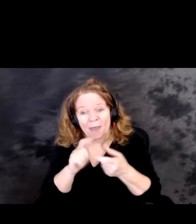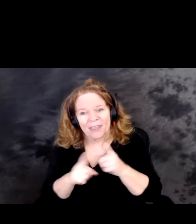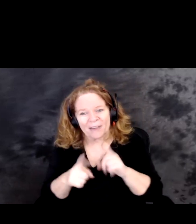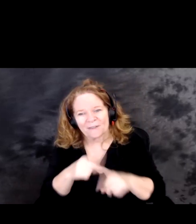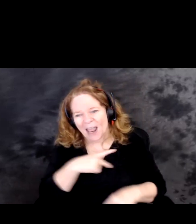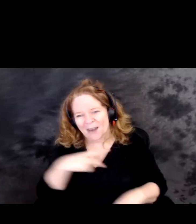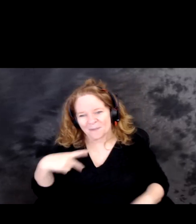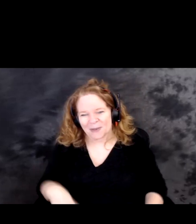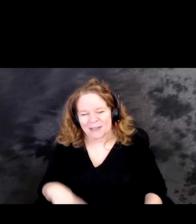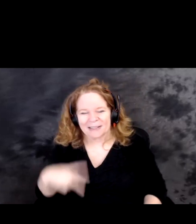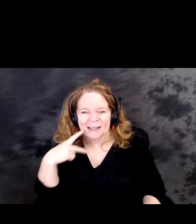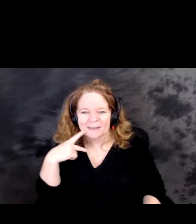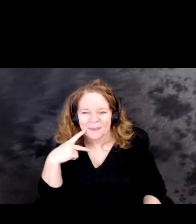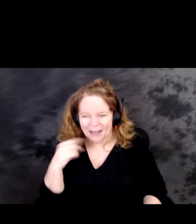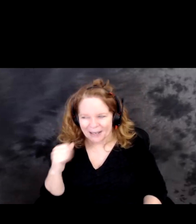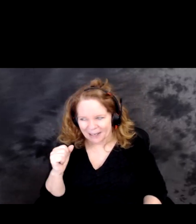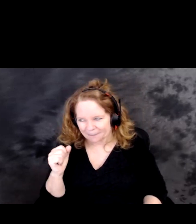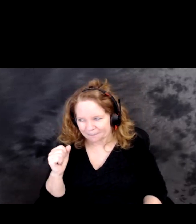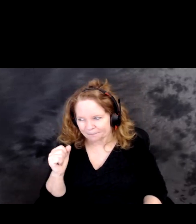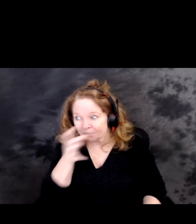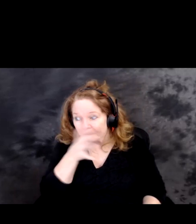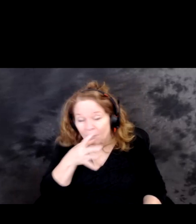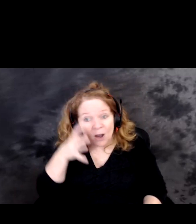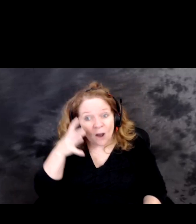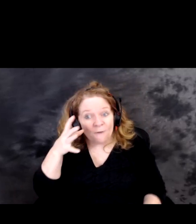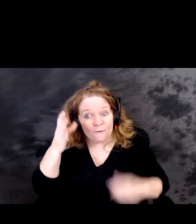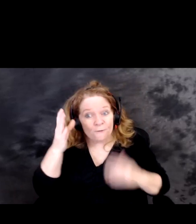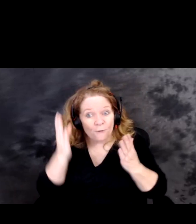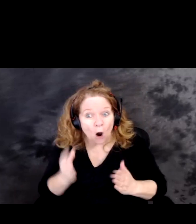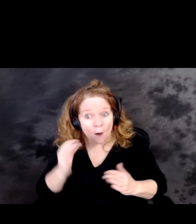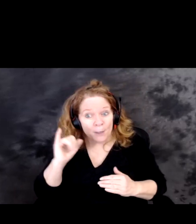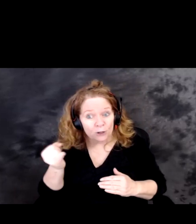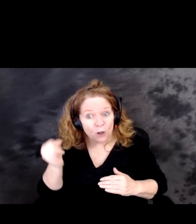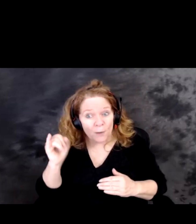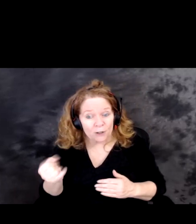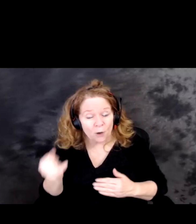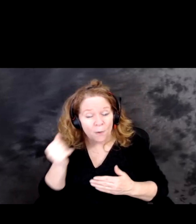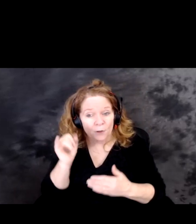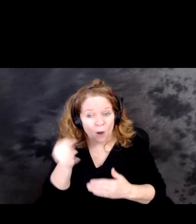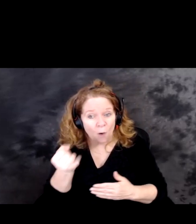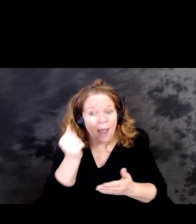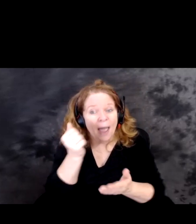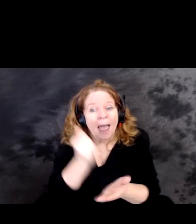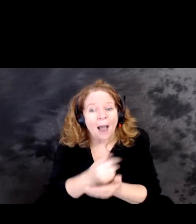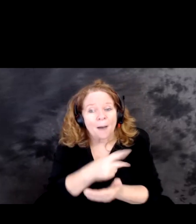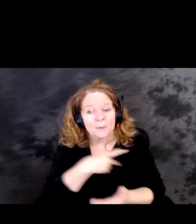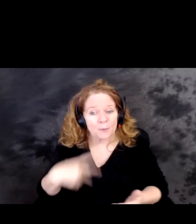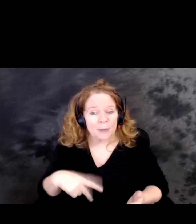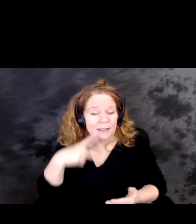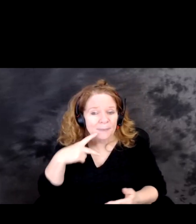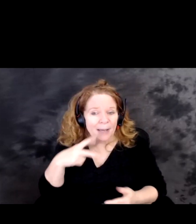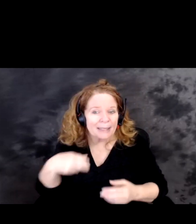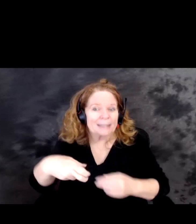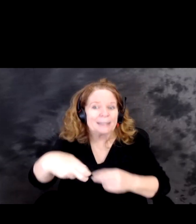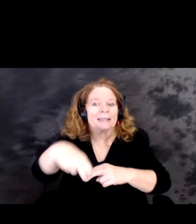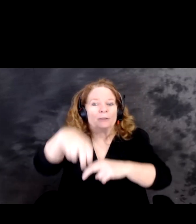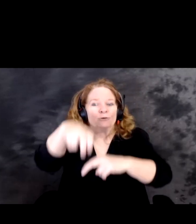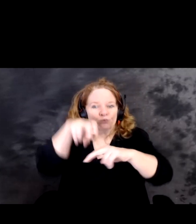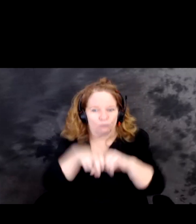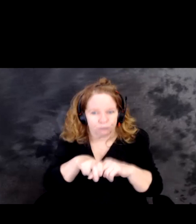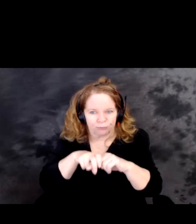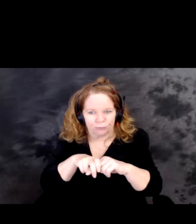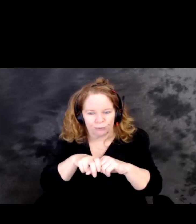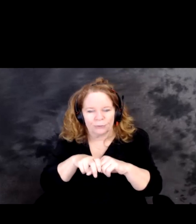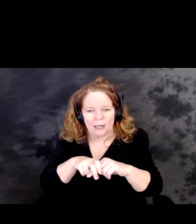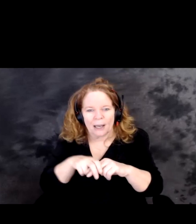la hora del té con la princesa Peggy. El granjero Joe Joe Joe ayudó a la princesa Peggy a